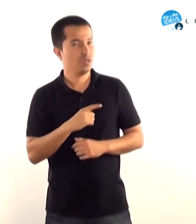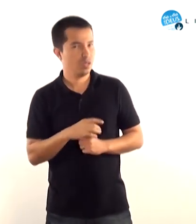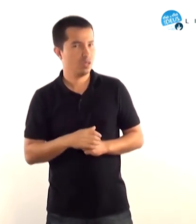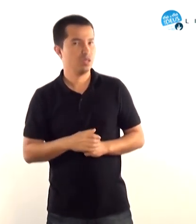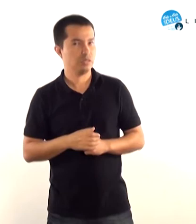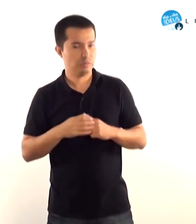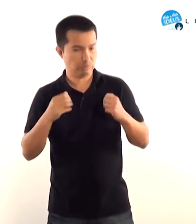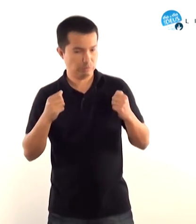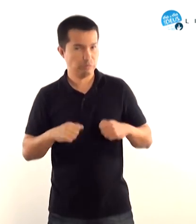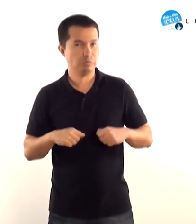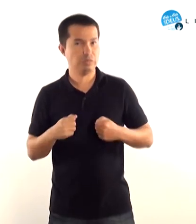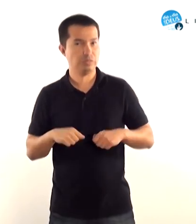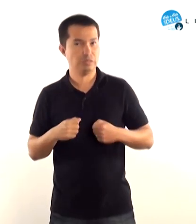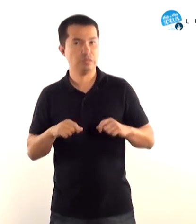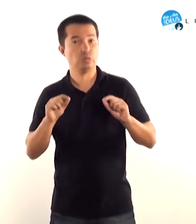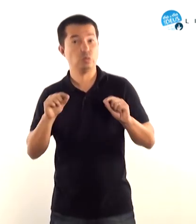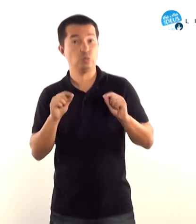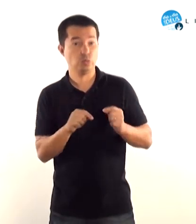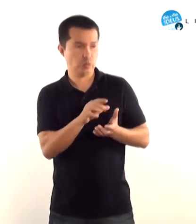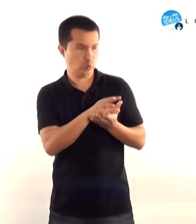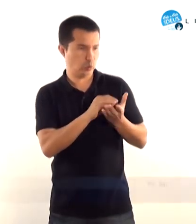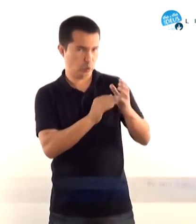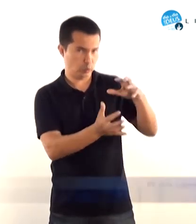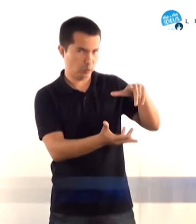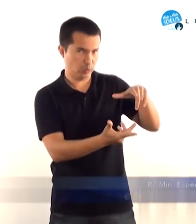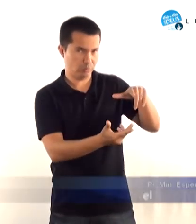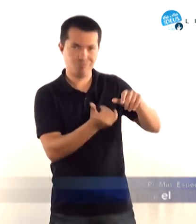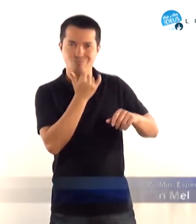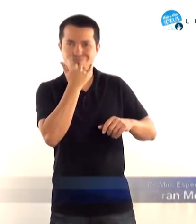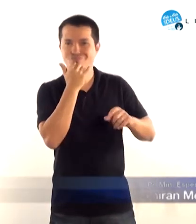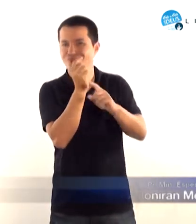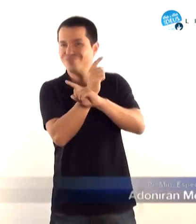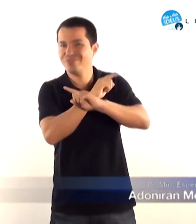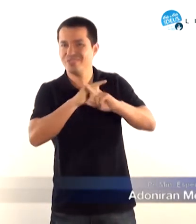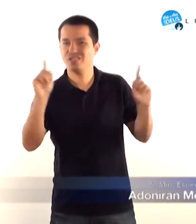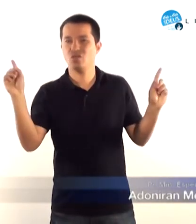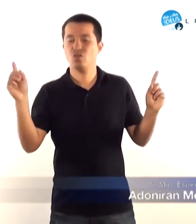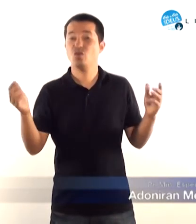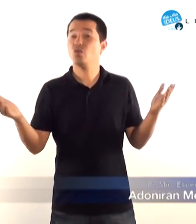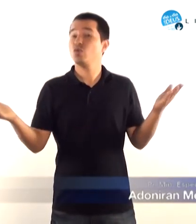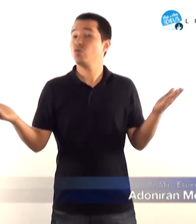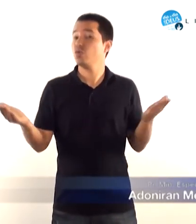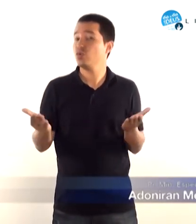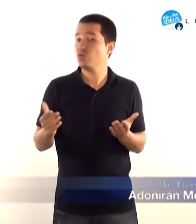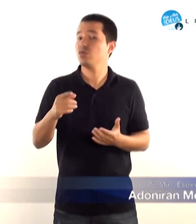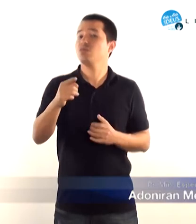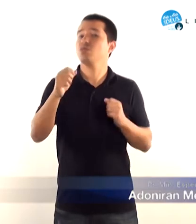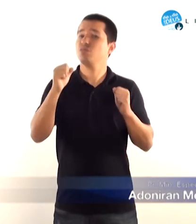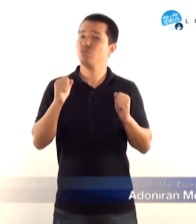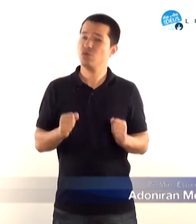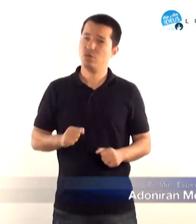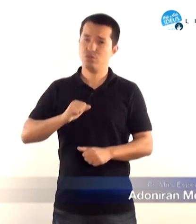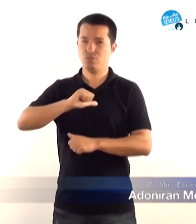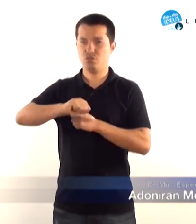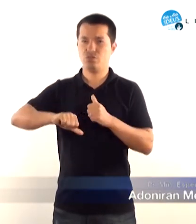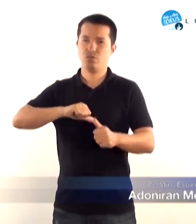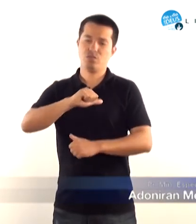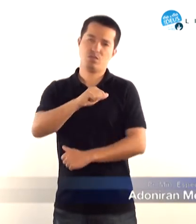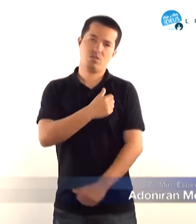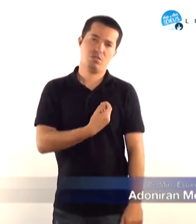Porque afinal de contas, você quer ficar parecido com esse mundo. Hoje começa o dia